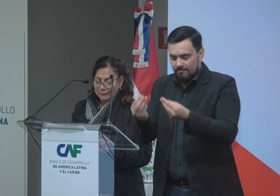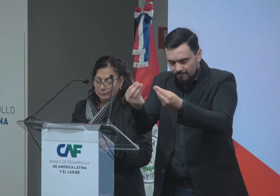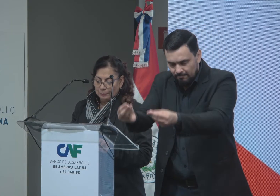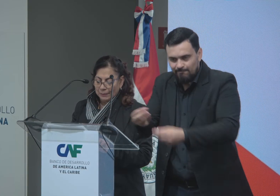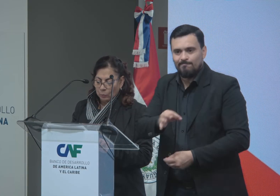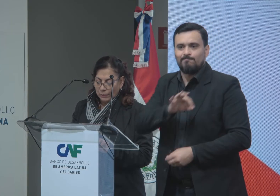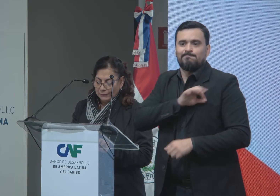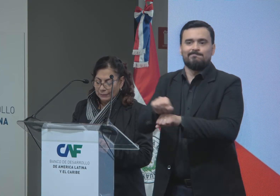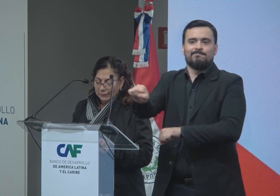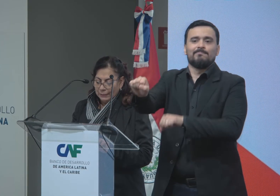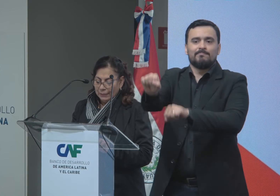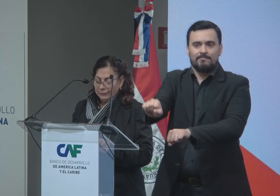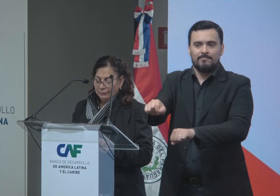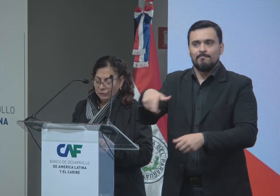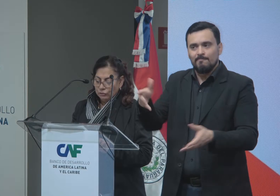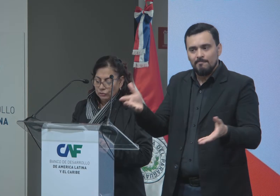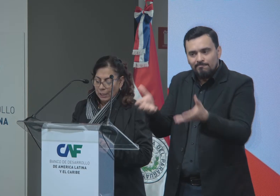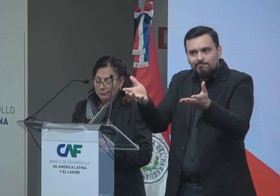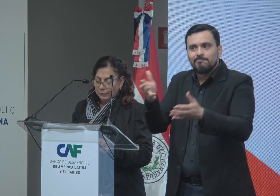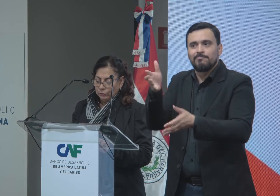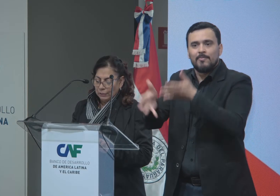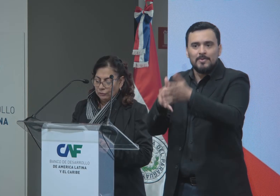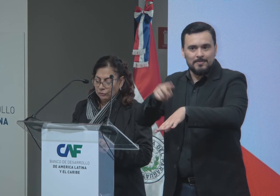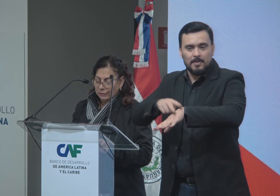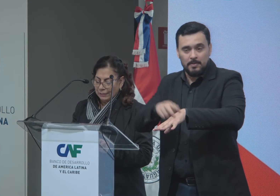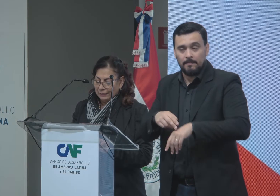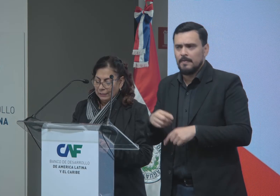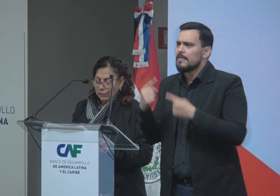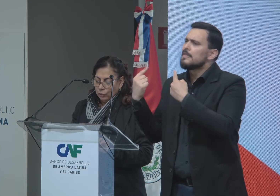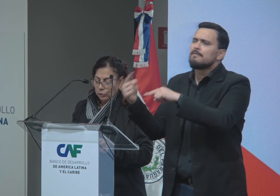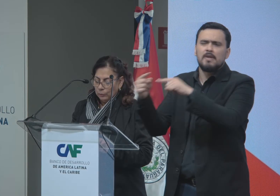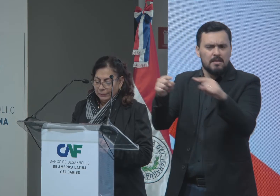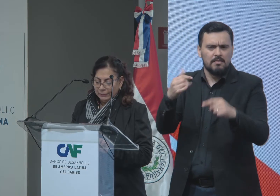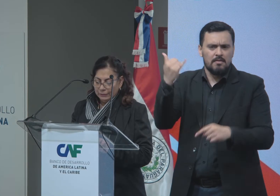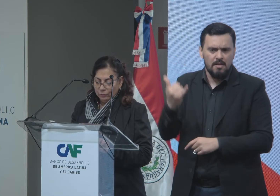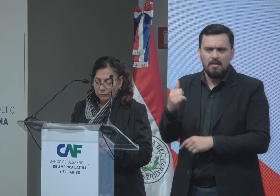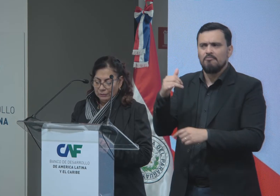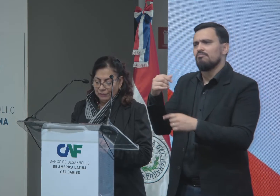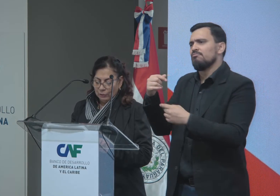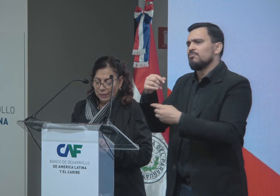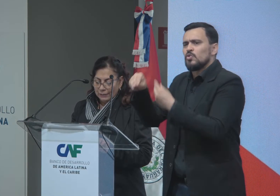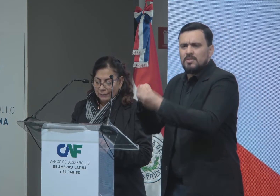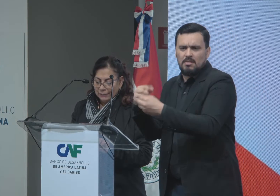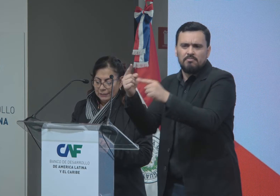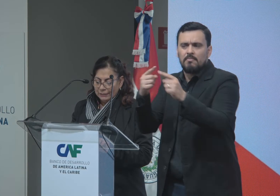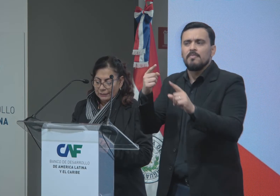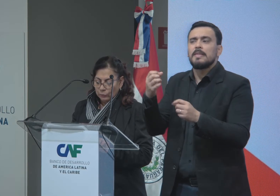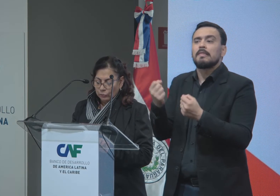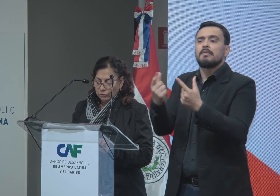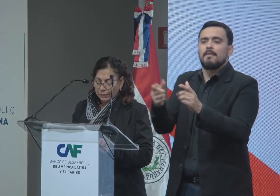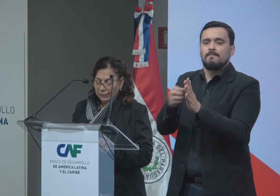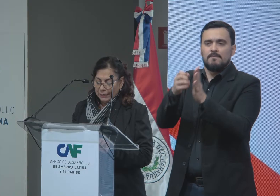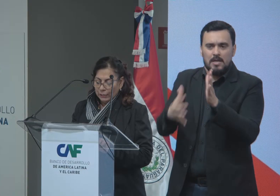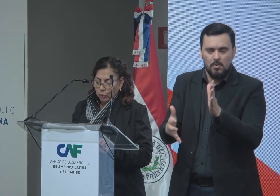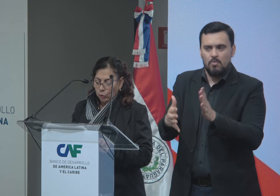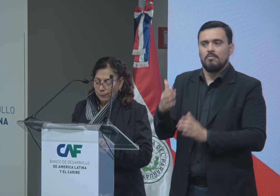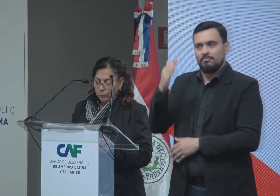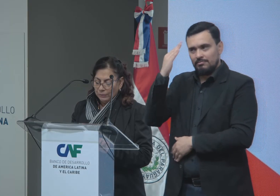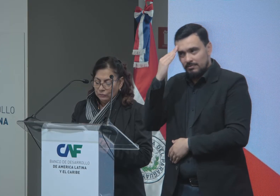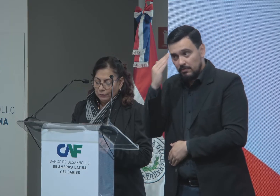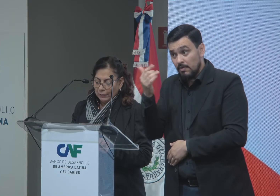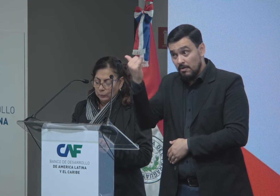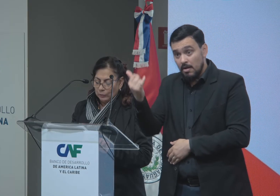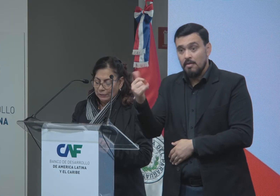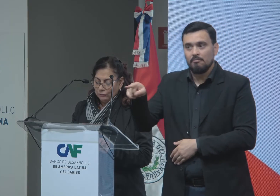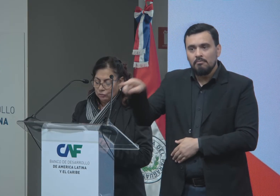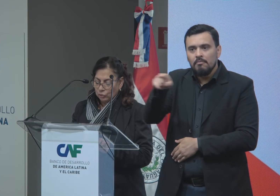señas paraguaya en diversos ámbitos de la sociedad, con el objetivo de valorar y reconocer el compromiso